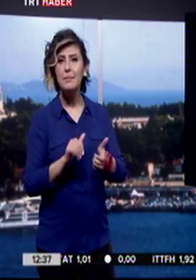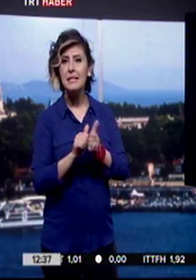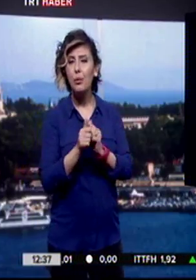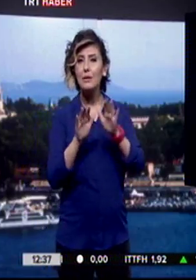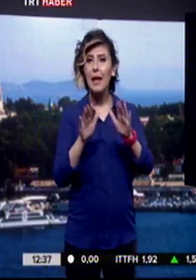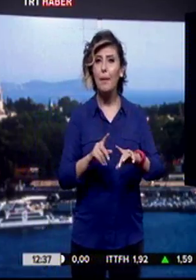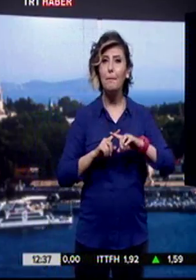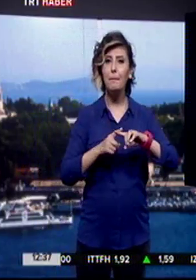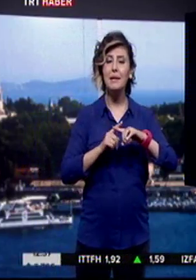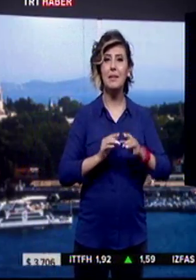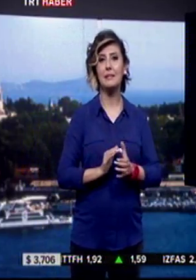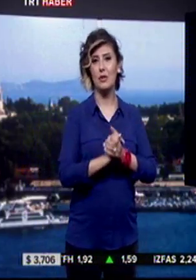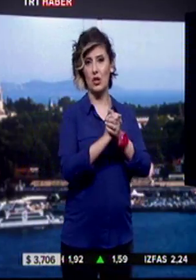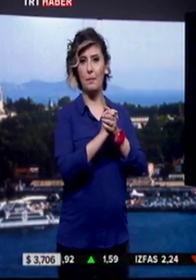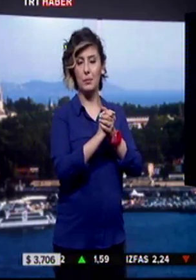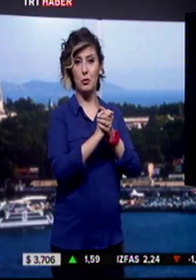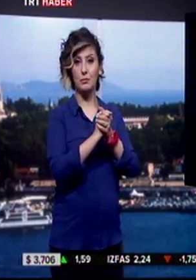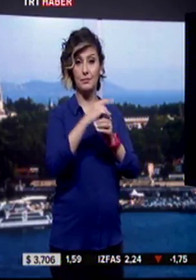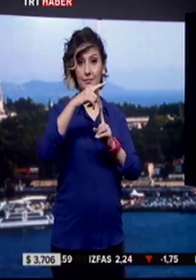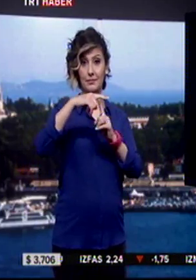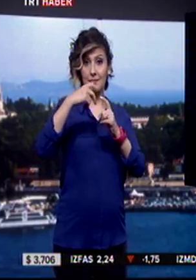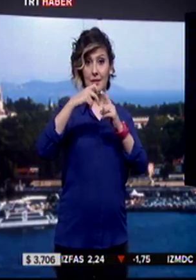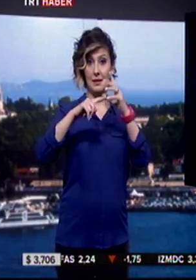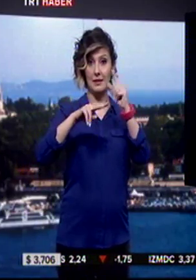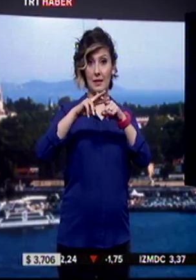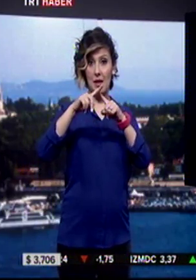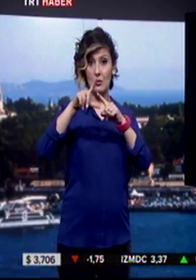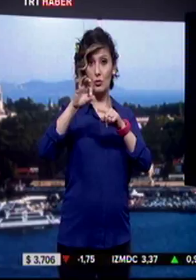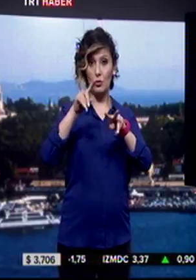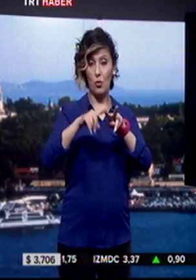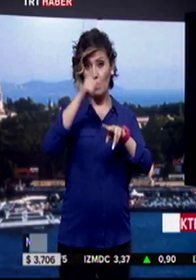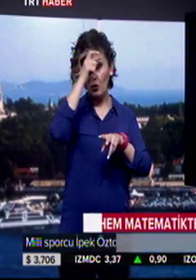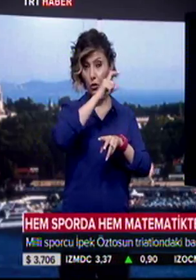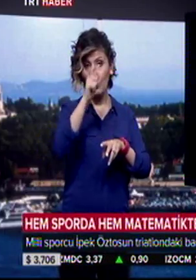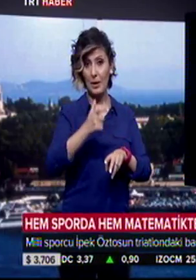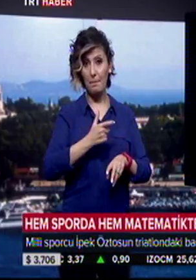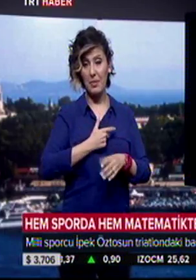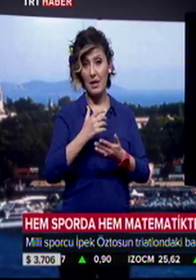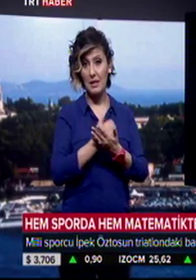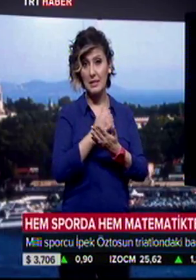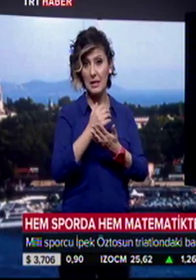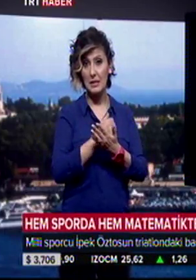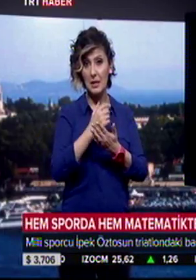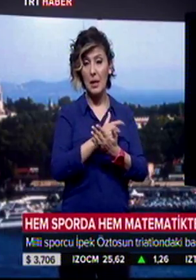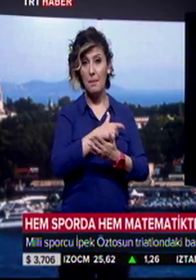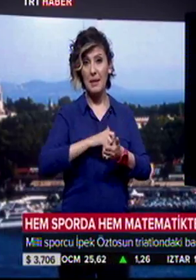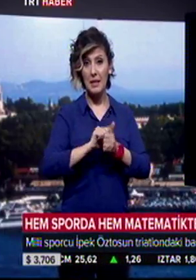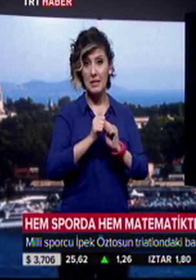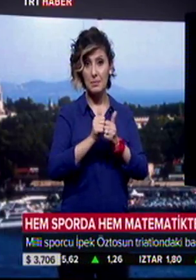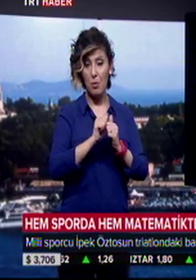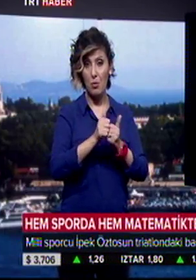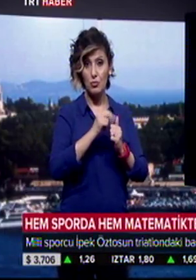Hem sporda hem de matematikte şampiyon. Triatlonda Türkiye'ye madalyalar kazandıran milli sporcu